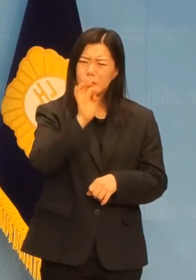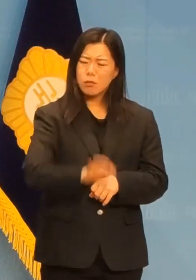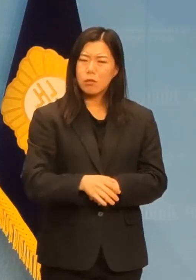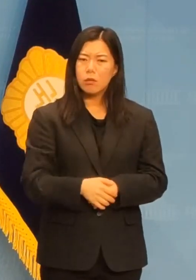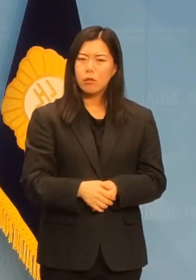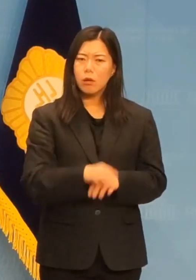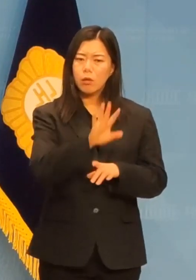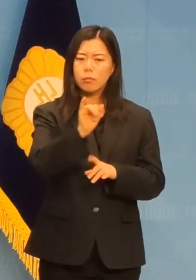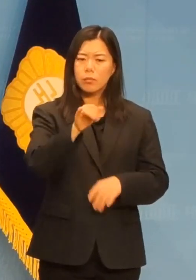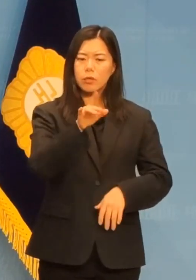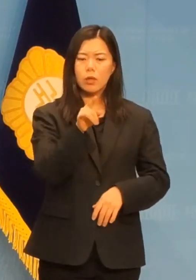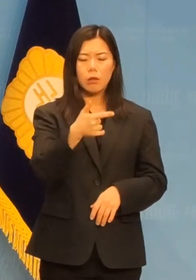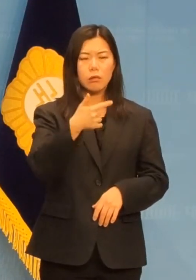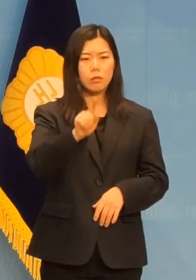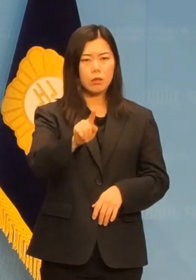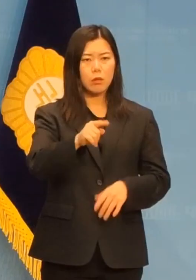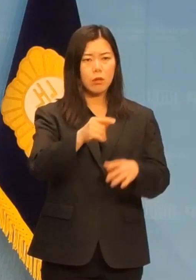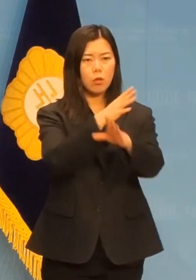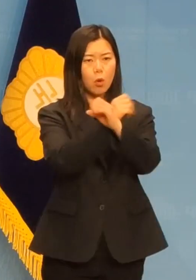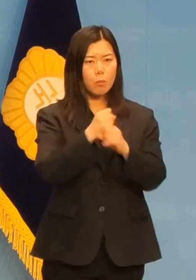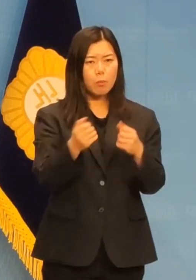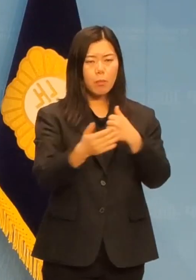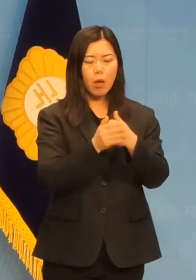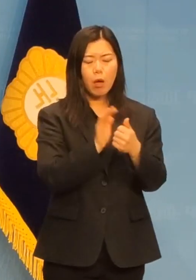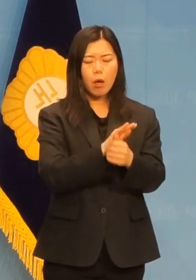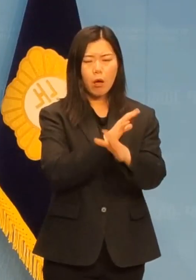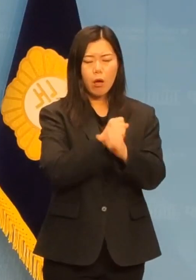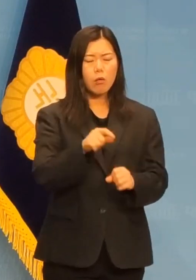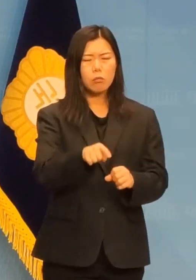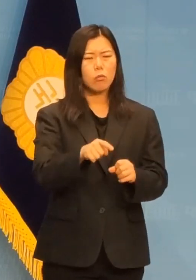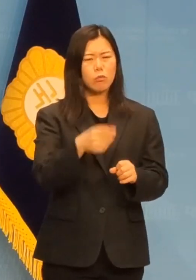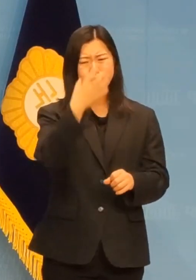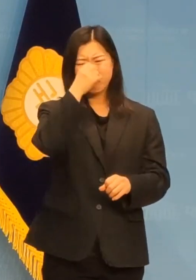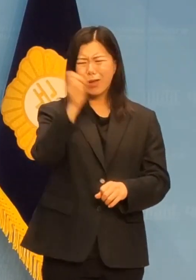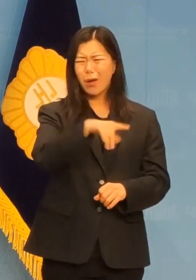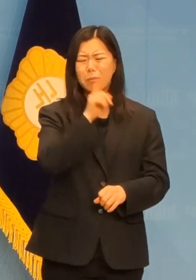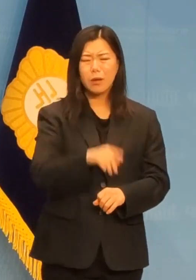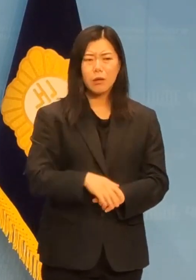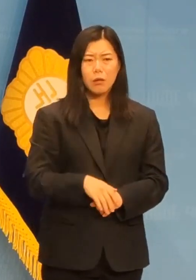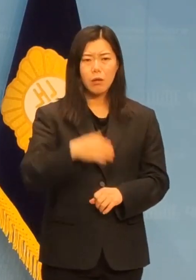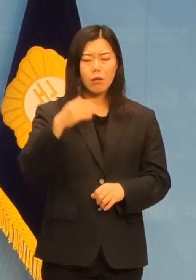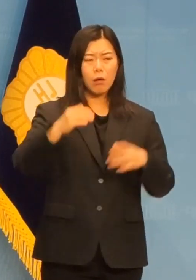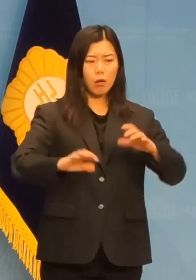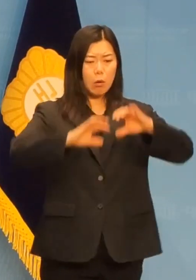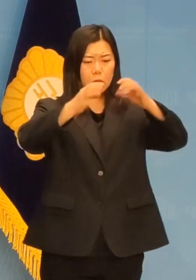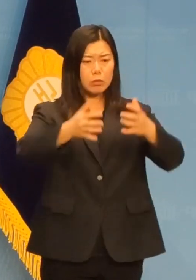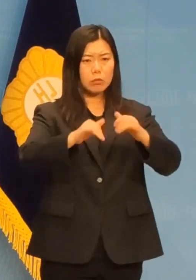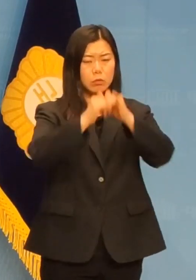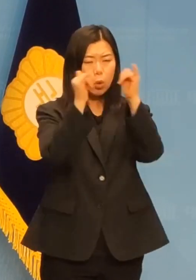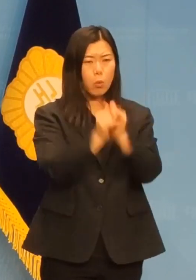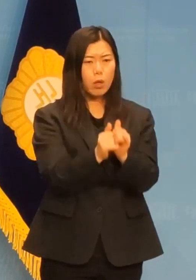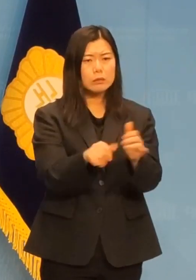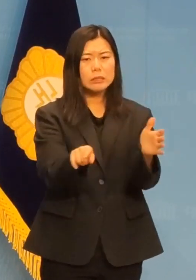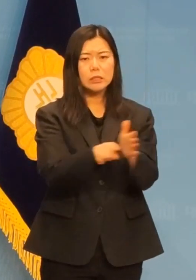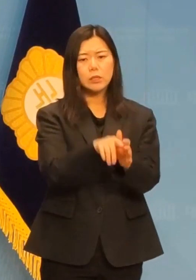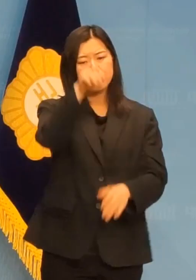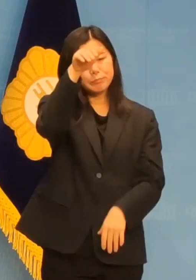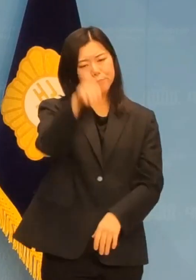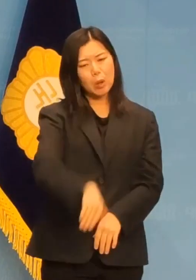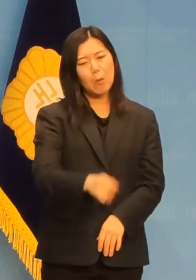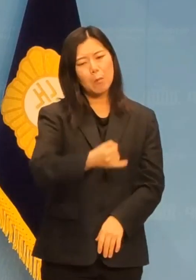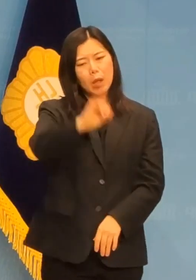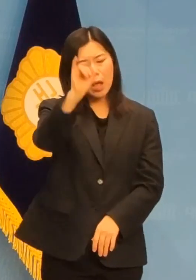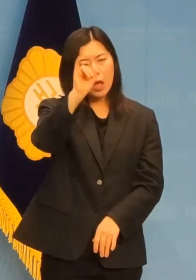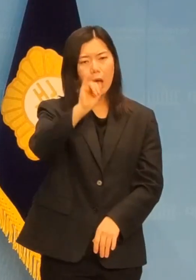협약을 정면으로 위반하는 것이며 대한민국을 국제사회의 신뢰를 저버리는 불량 국가로